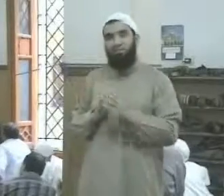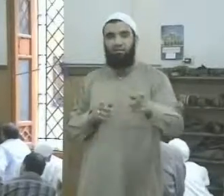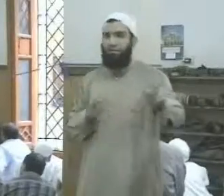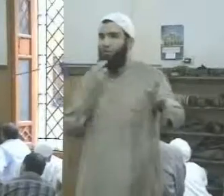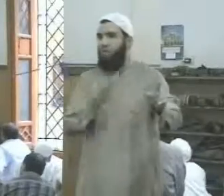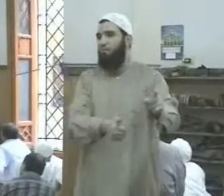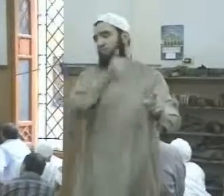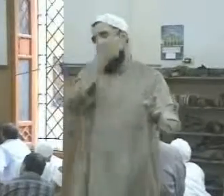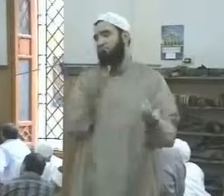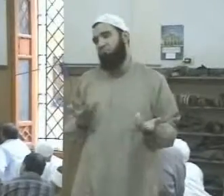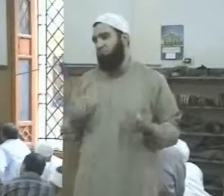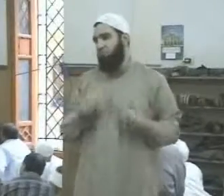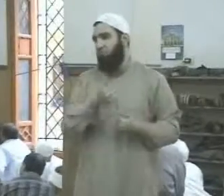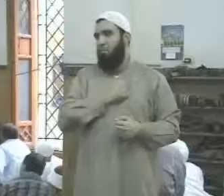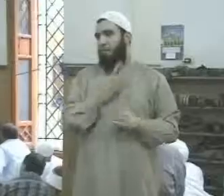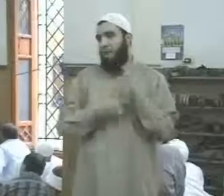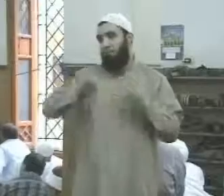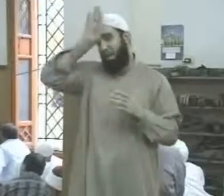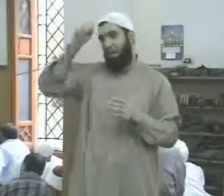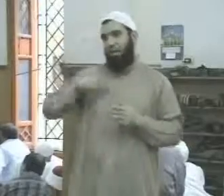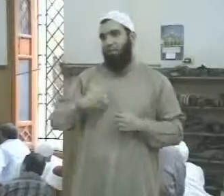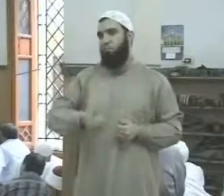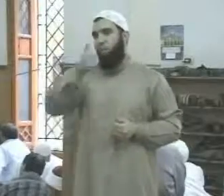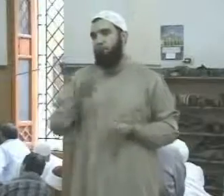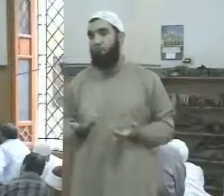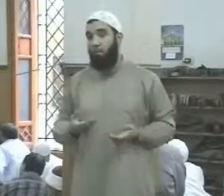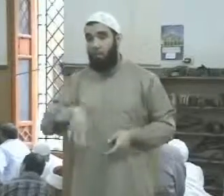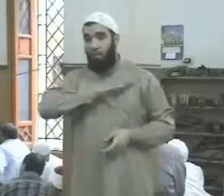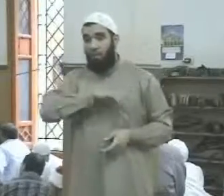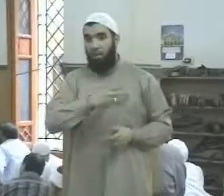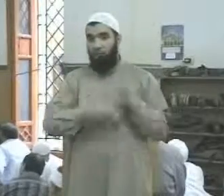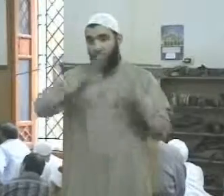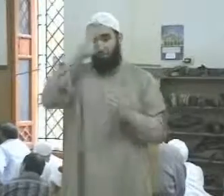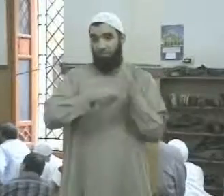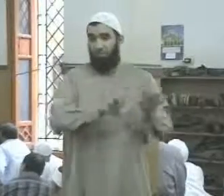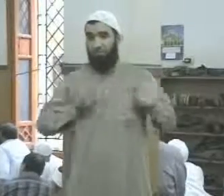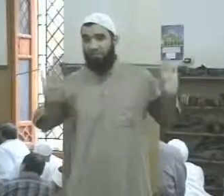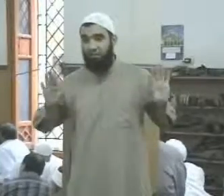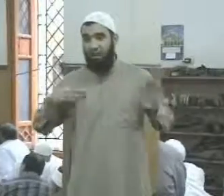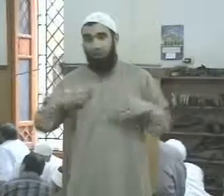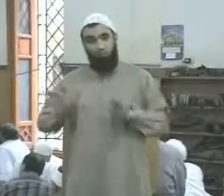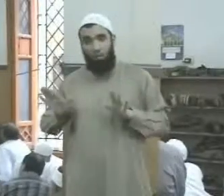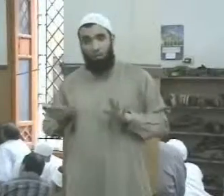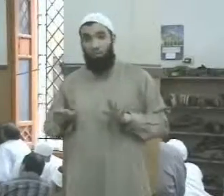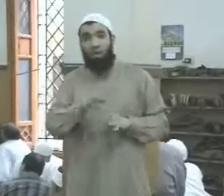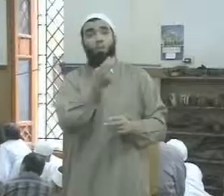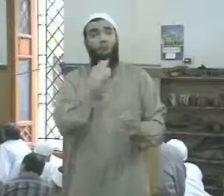لكن الاثنين من جهه الاب على درجه واحده، هما ولدان. لكن